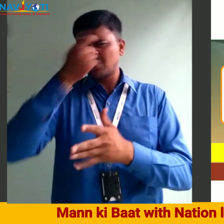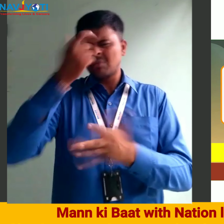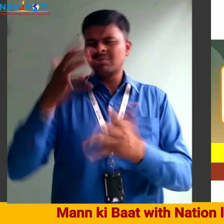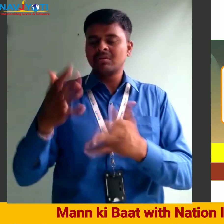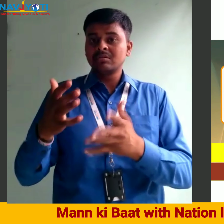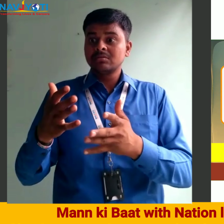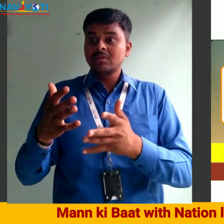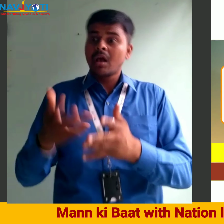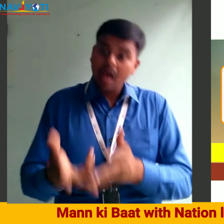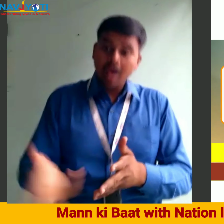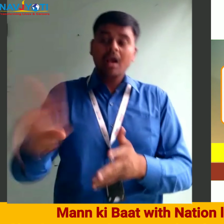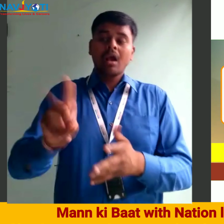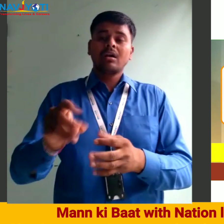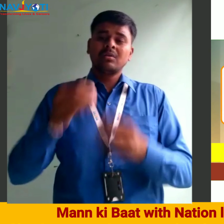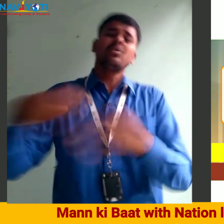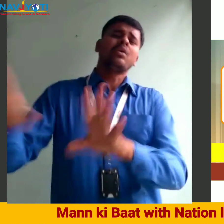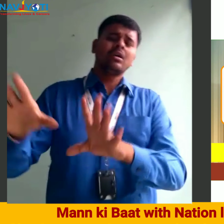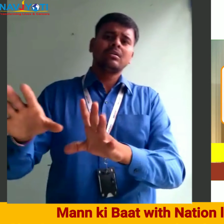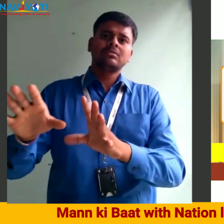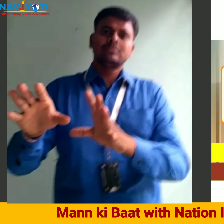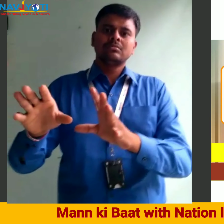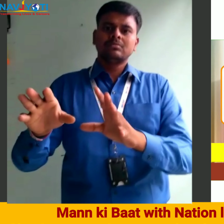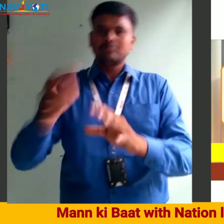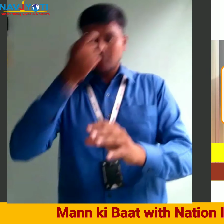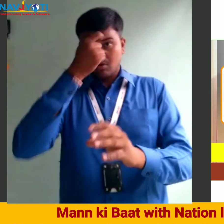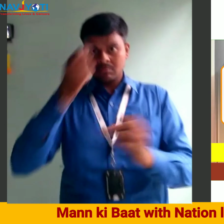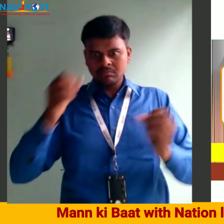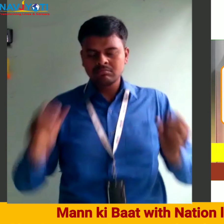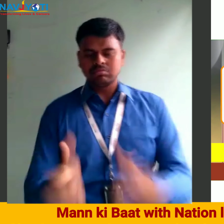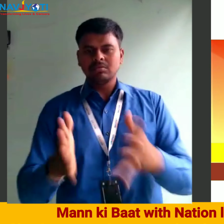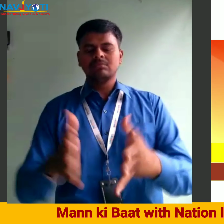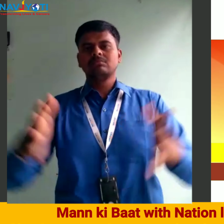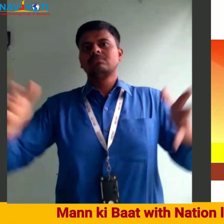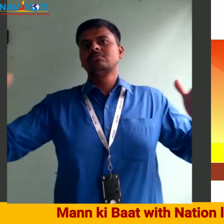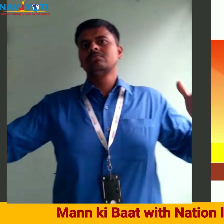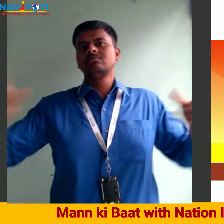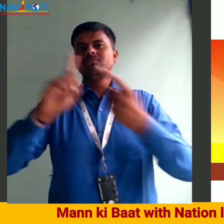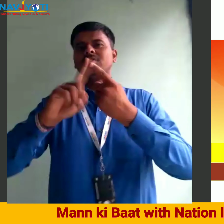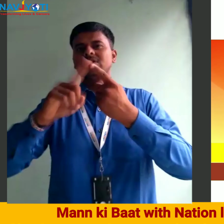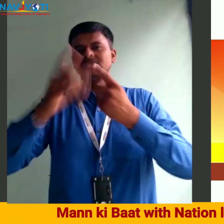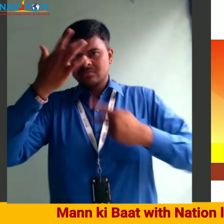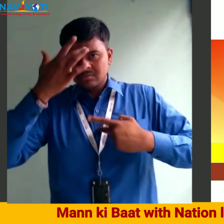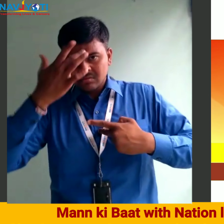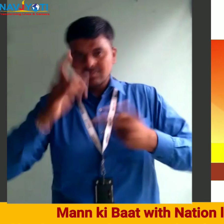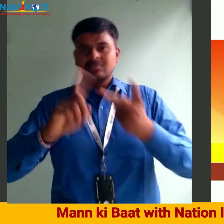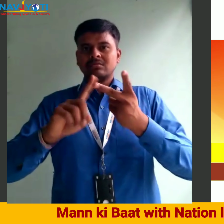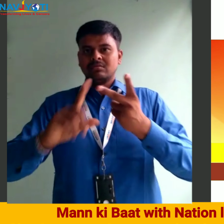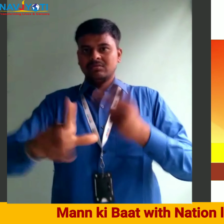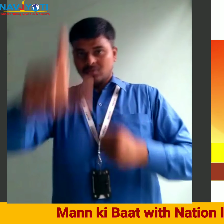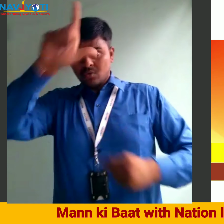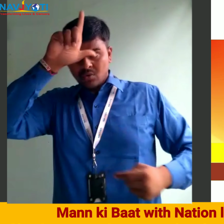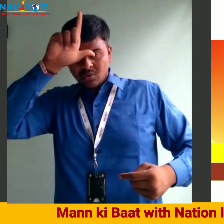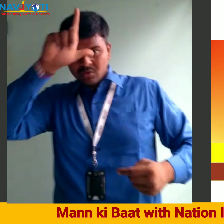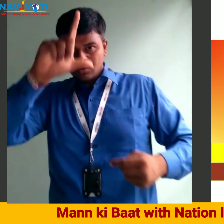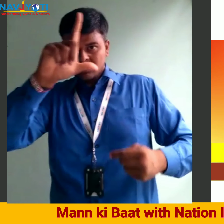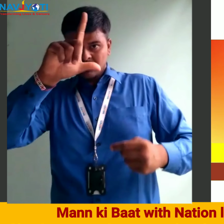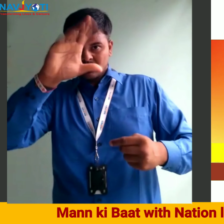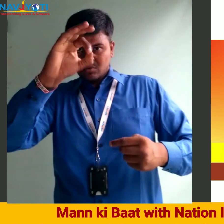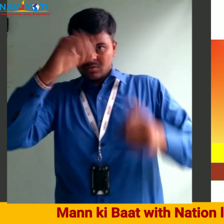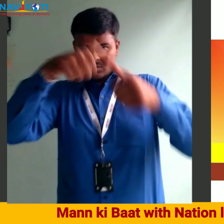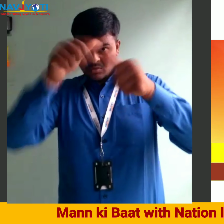पुनः प्रवर्धेत तस्मात् शेषम न कार्येत। अर्थात हल्के में लेकर